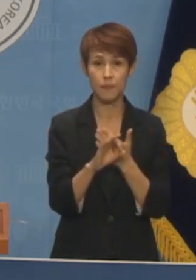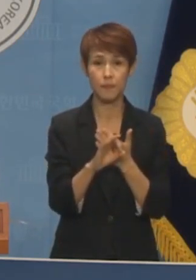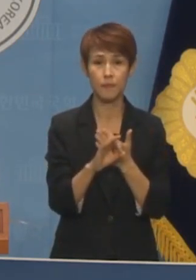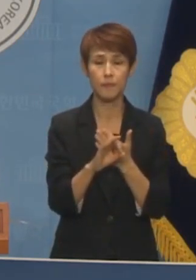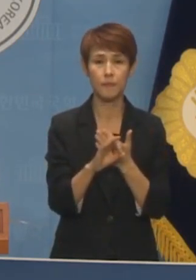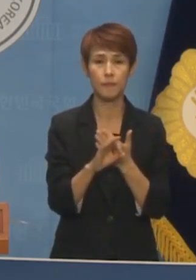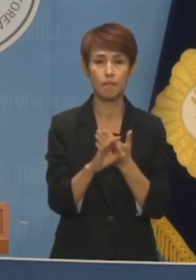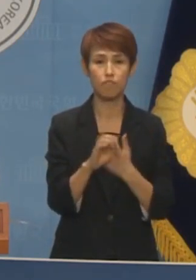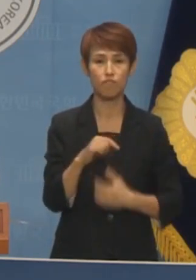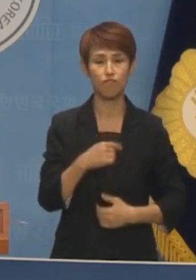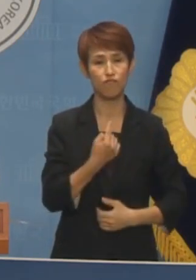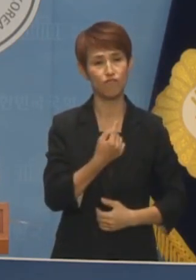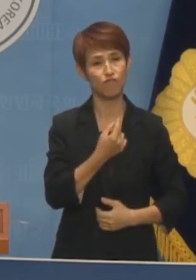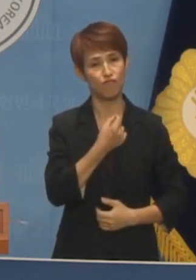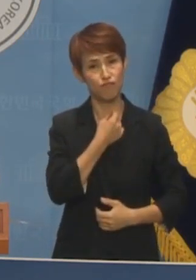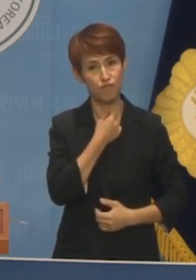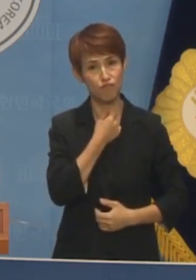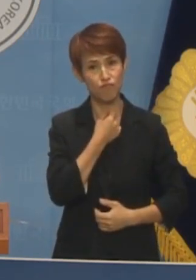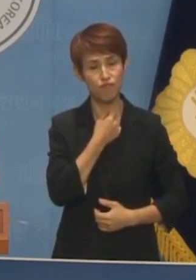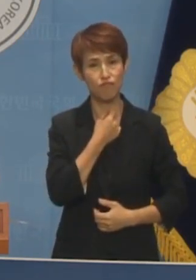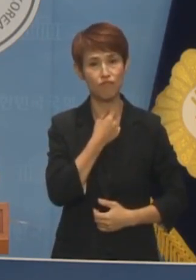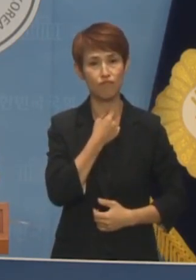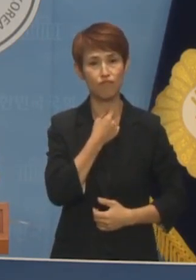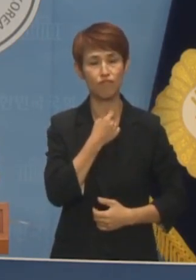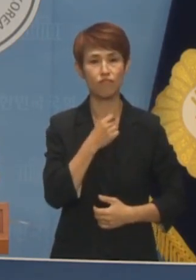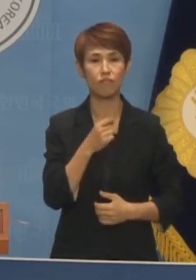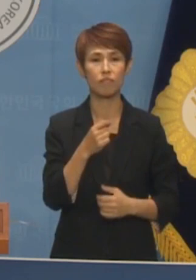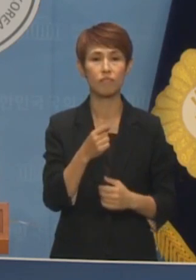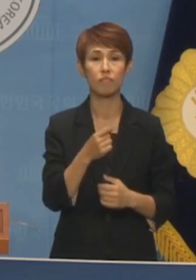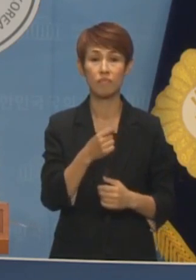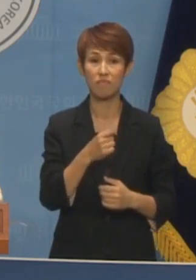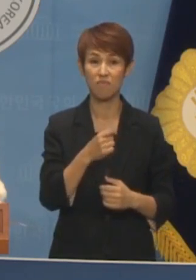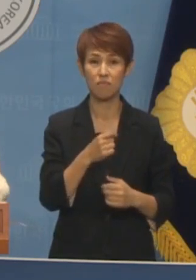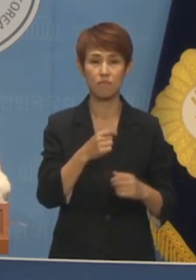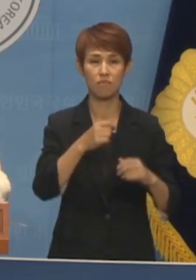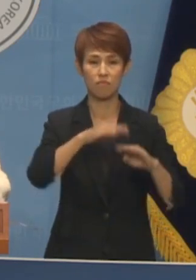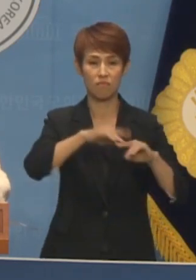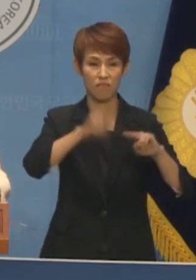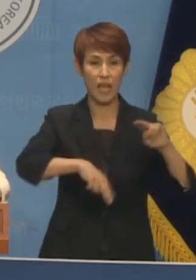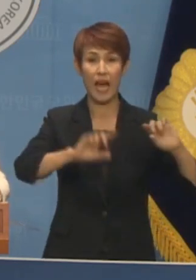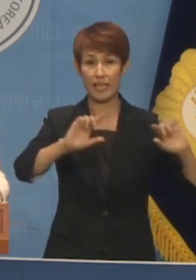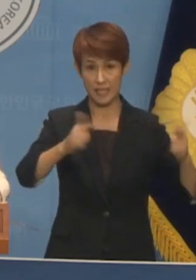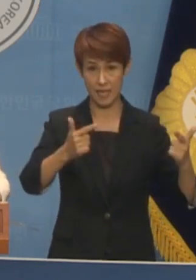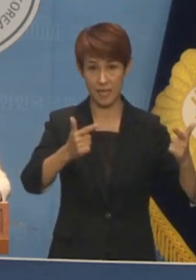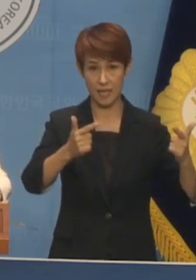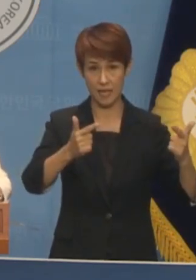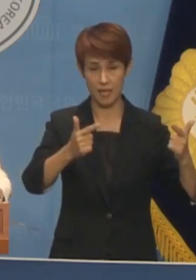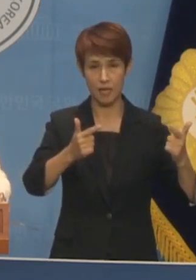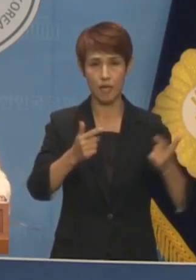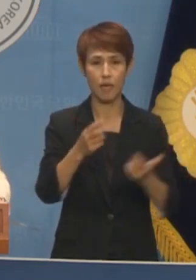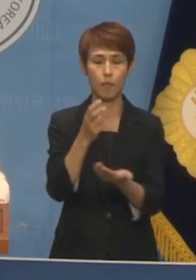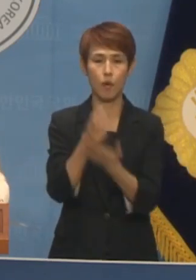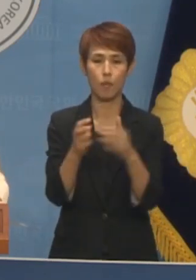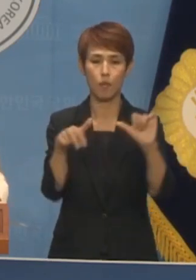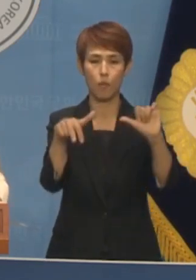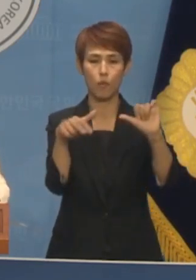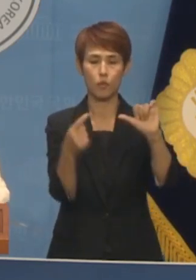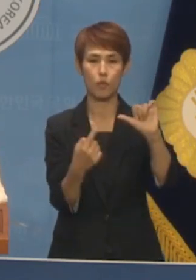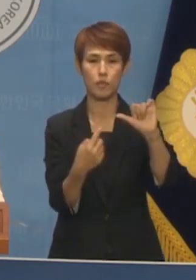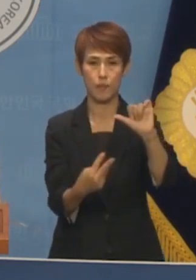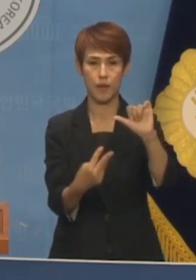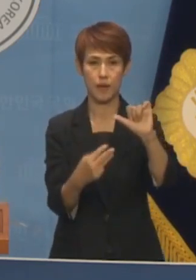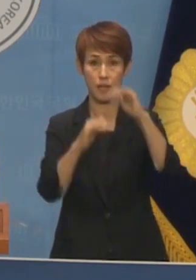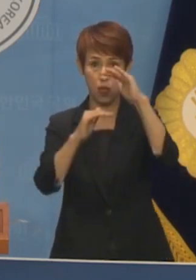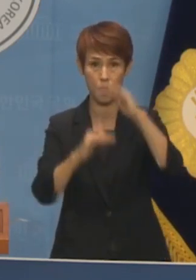아니하고는 본인의 의사에 반하여 면직되지 아니한다. 제1항에도 불구하고 법 5조 3항에